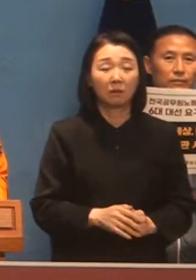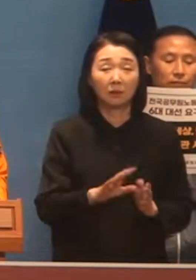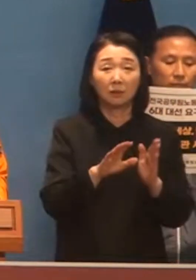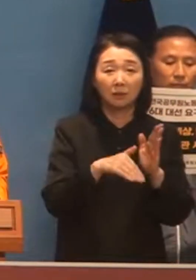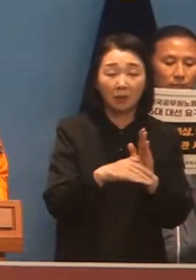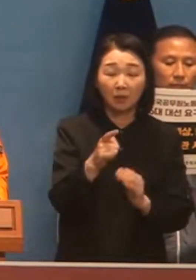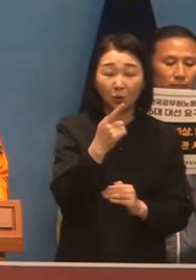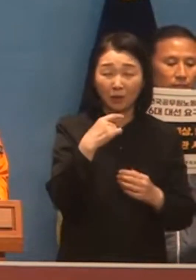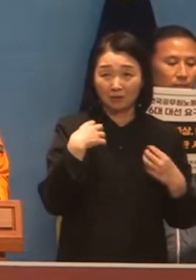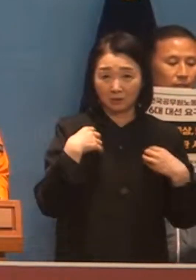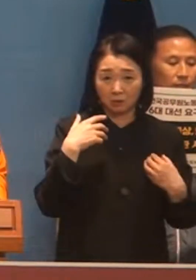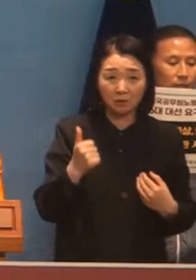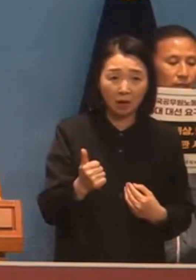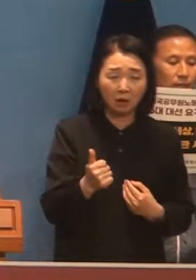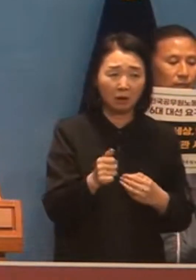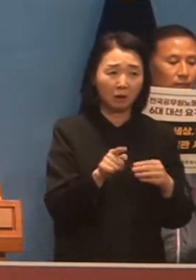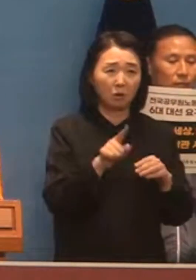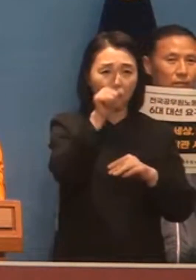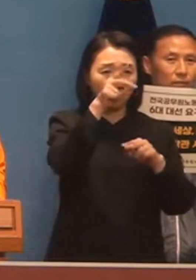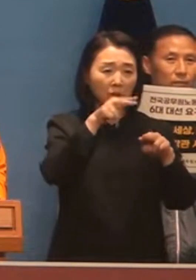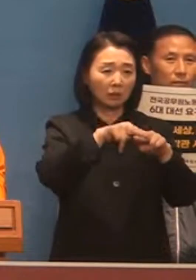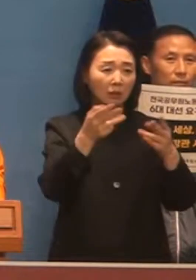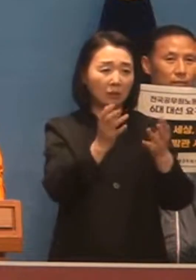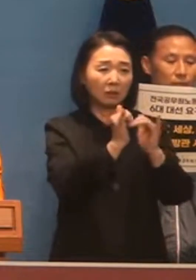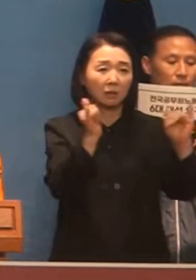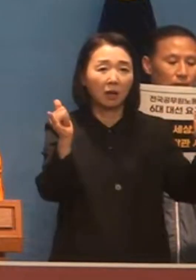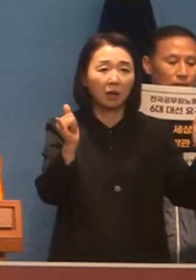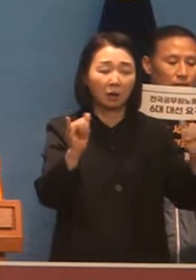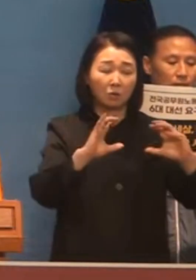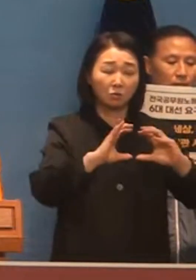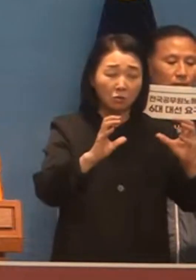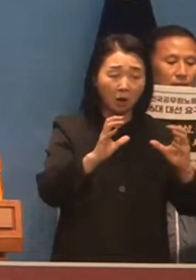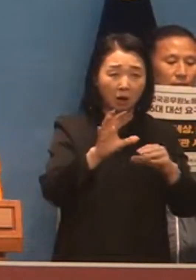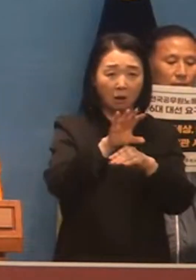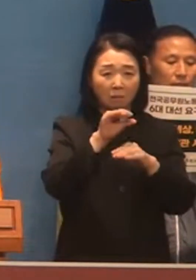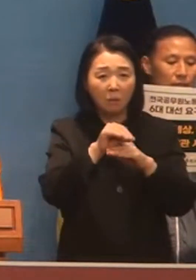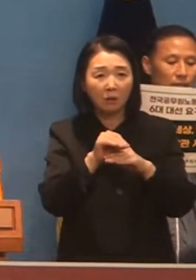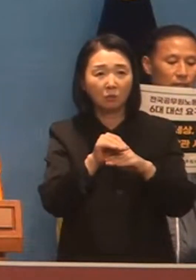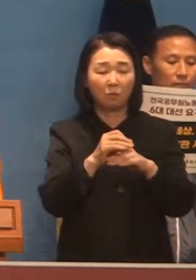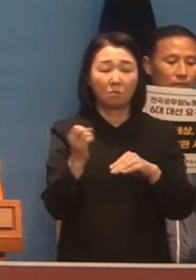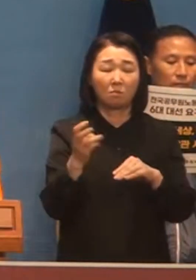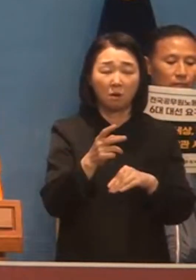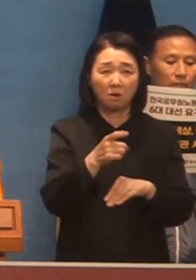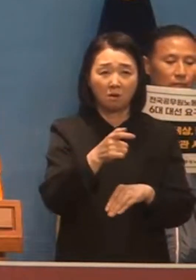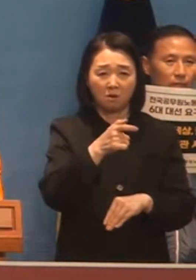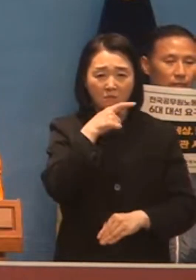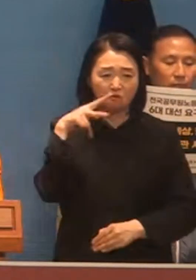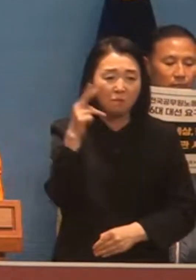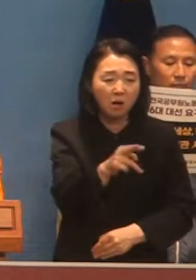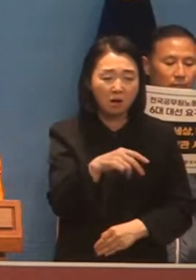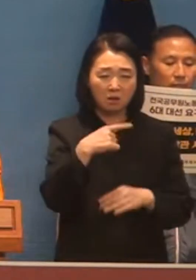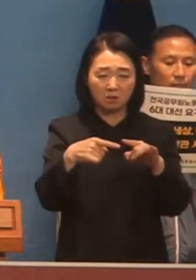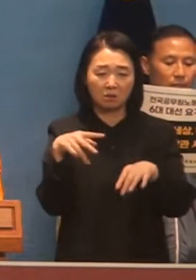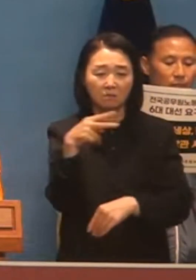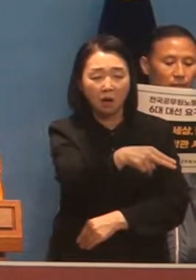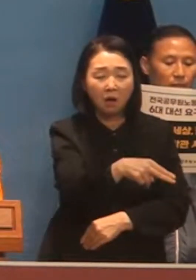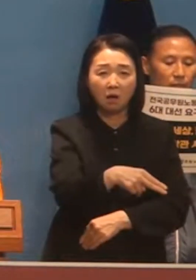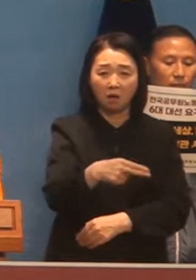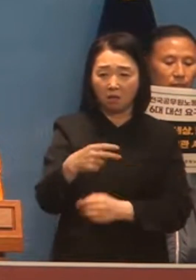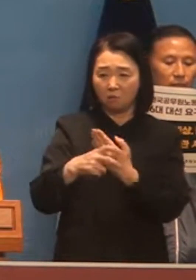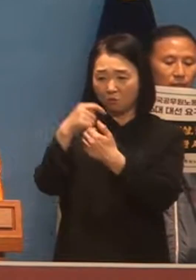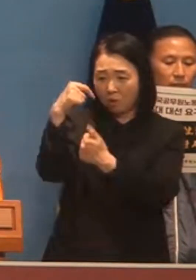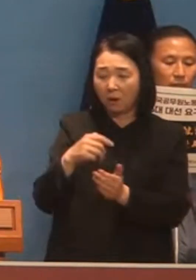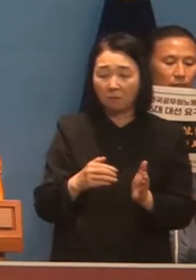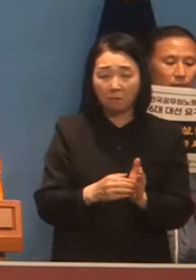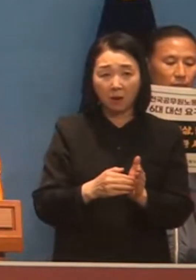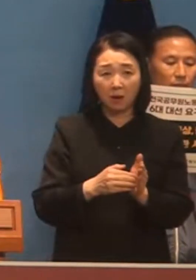당시 소방청장 등 고위직에게 국회와 방송국 등을 단전 단속하라는 불법적인 명령이 내려졌고